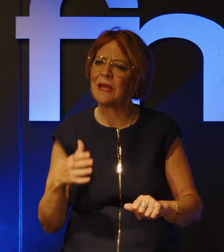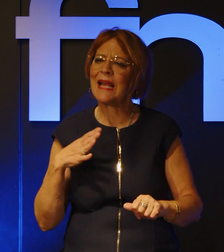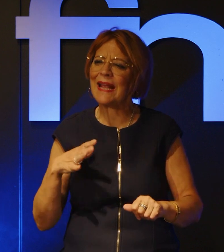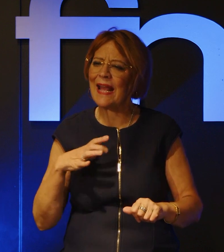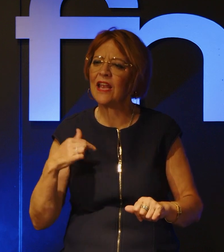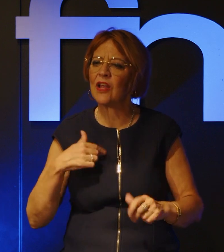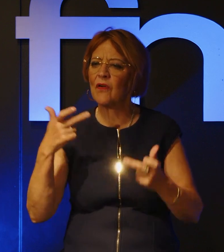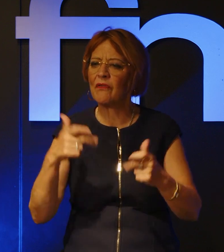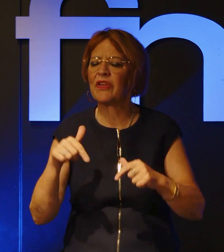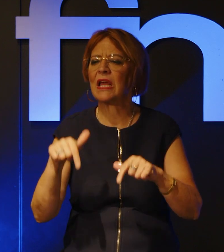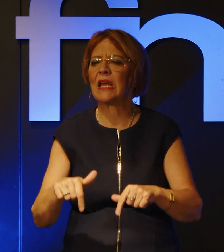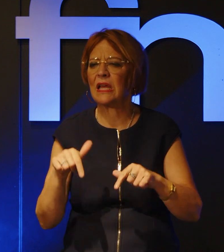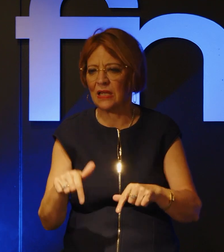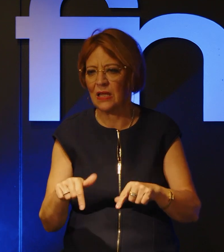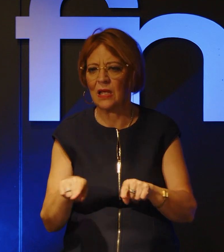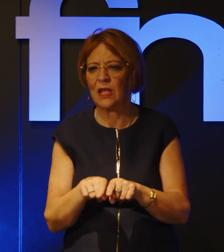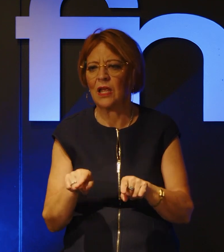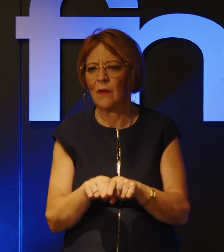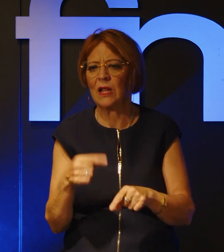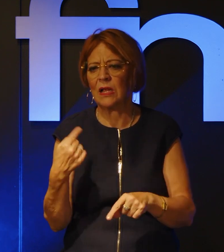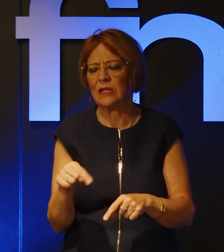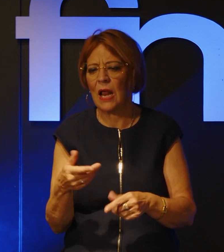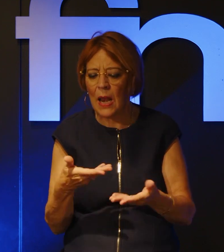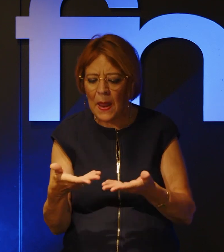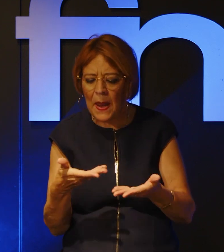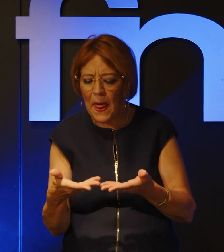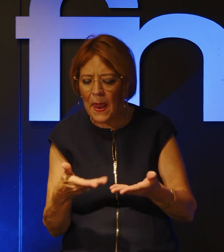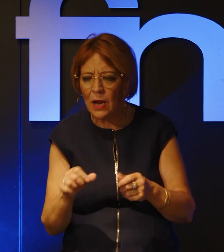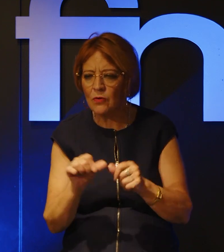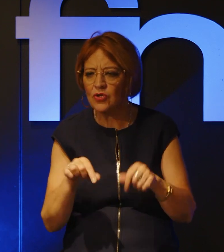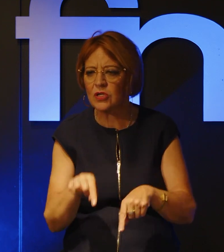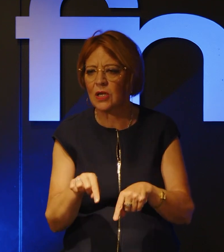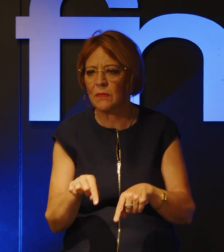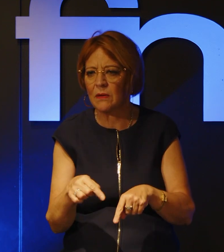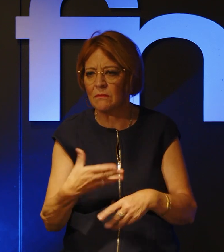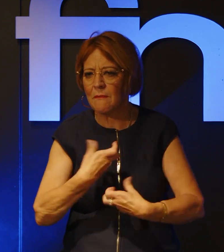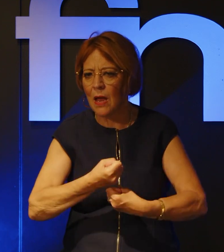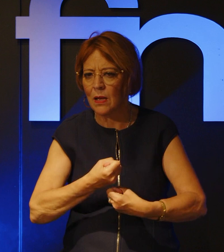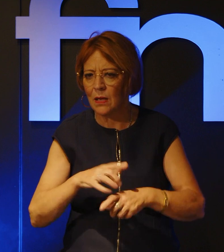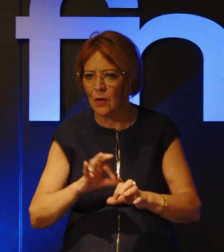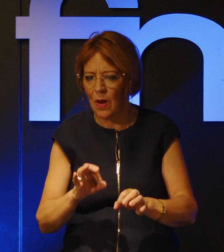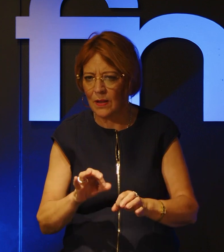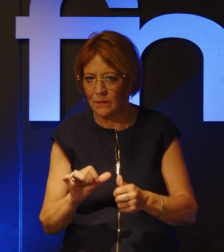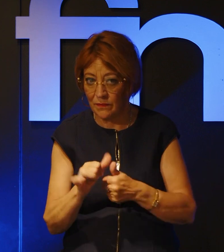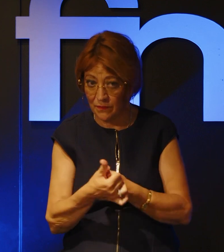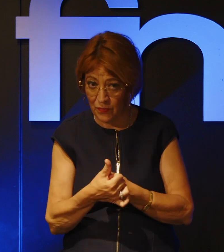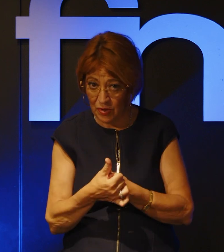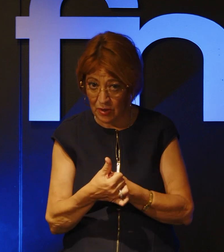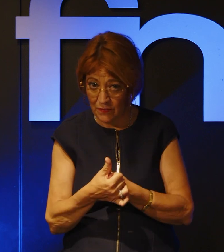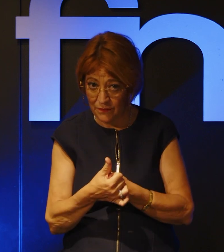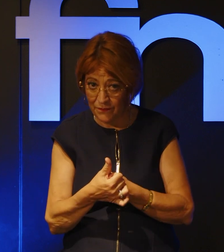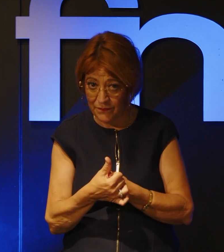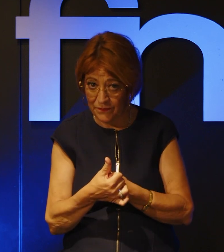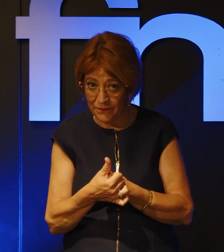que eu fique aqui entar tenha uma interação específica com o sistema para mudar como